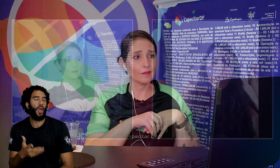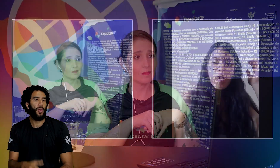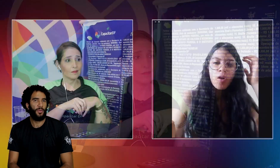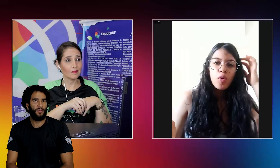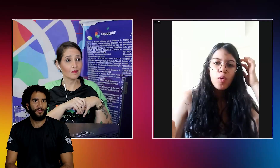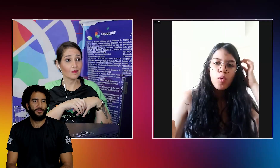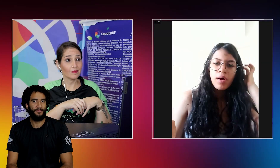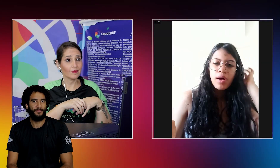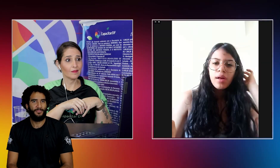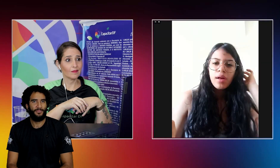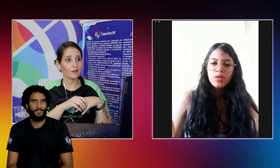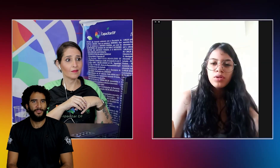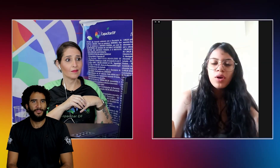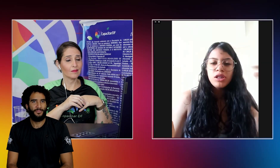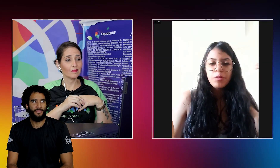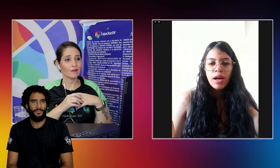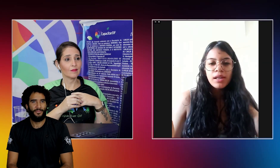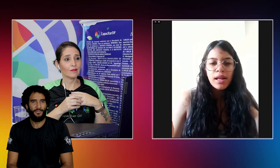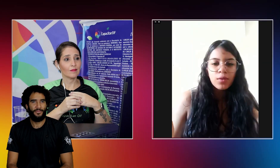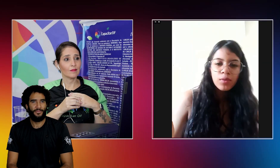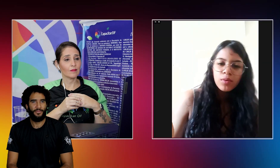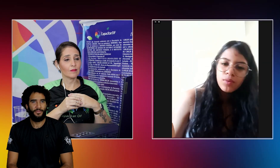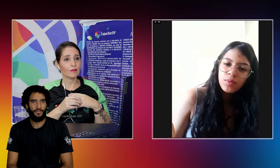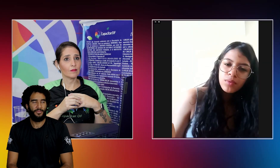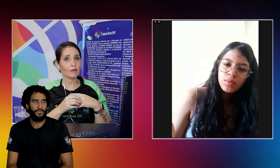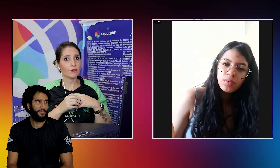É uma torre tipo um castelo.